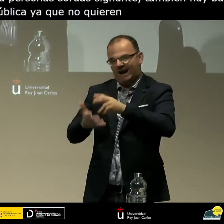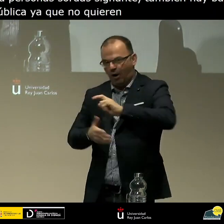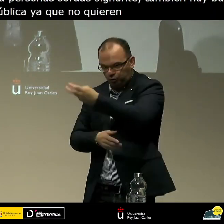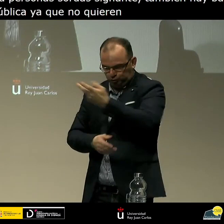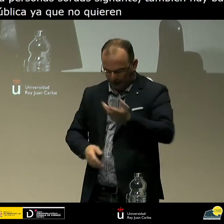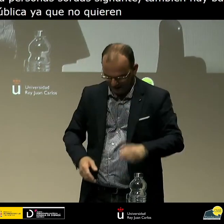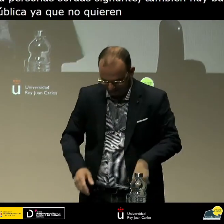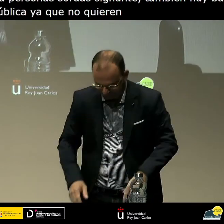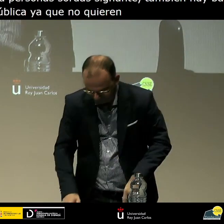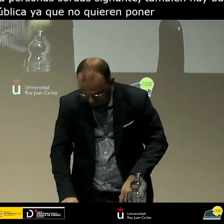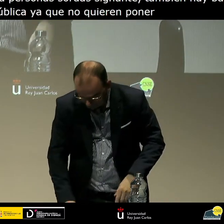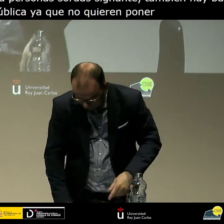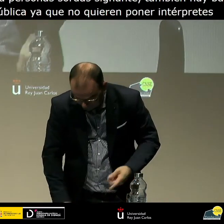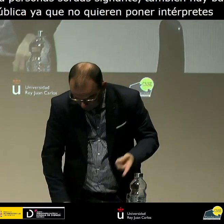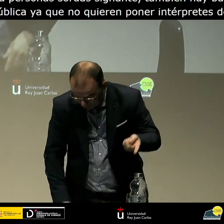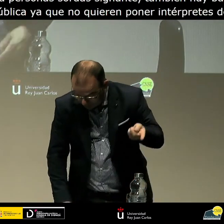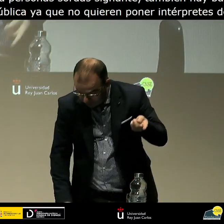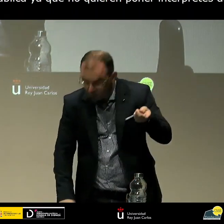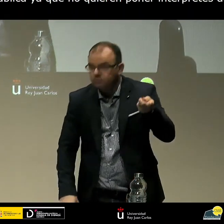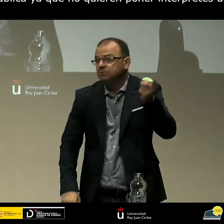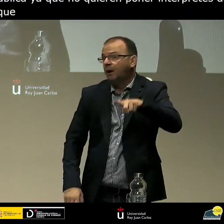consideran que esto les resta